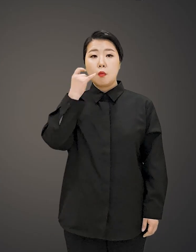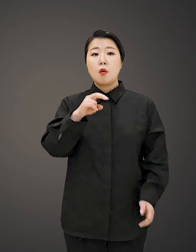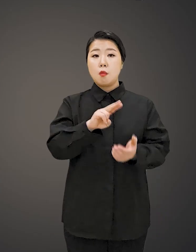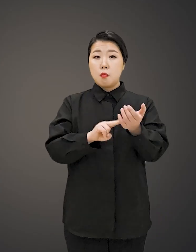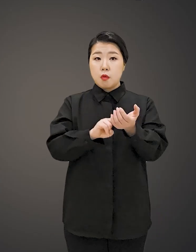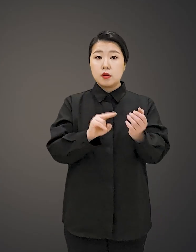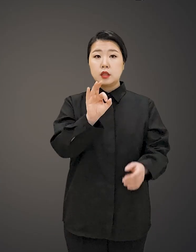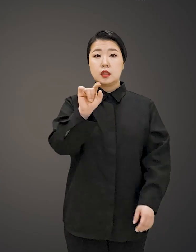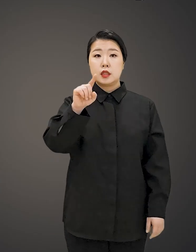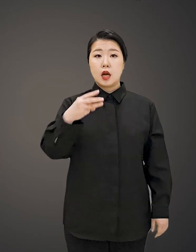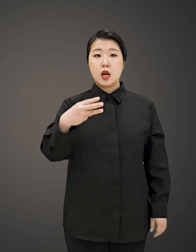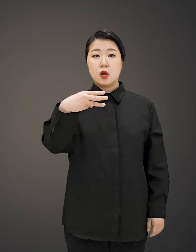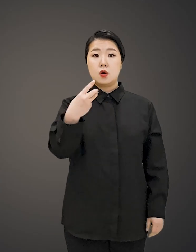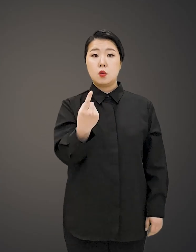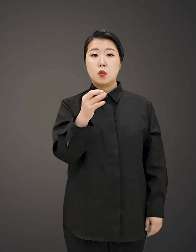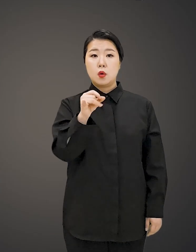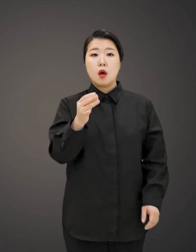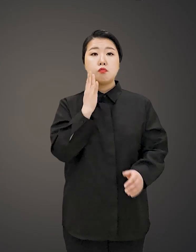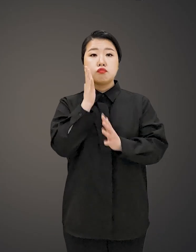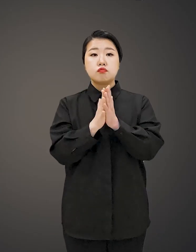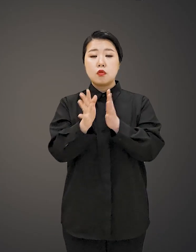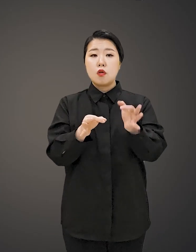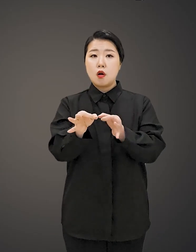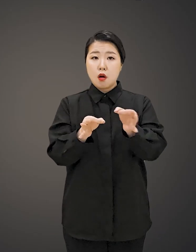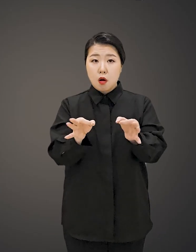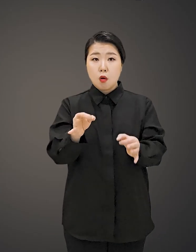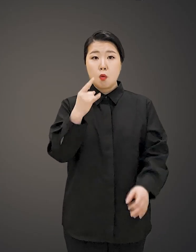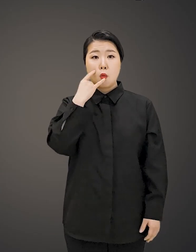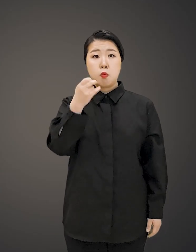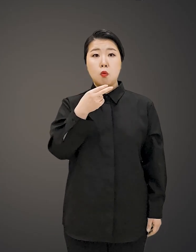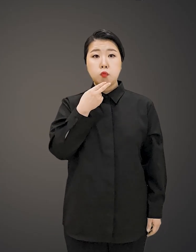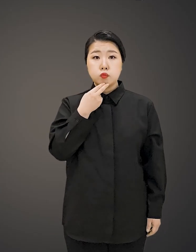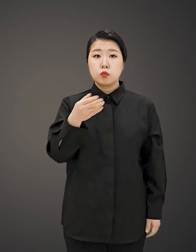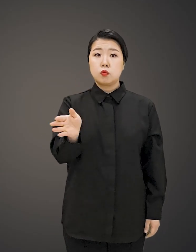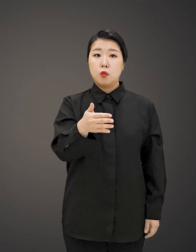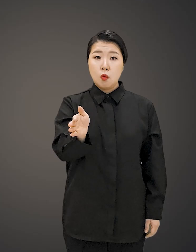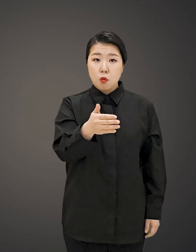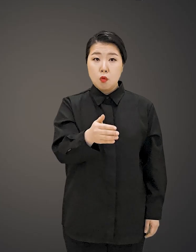엄마의 알로에 가게가 주인 없이 텅 비었다.